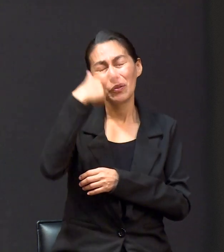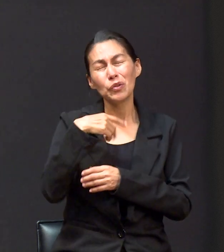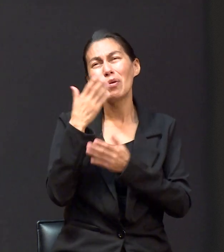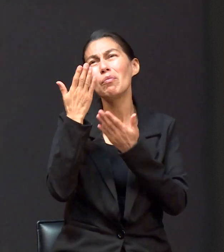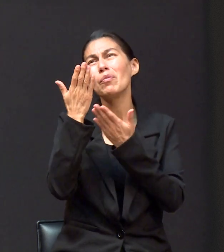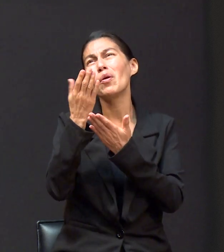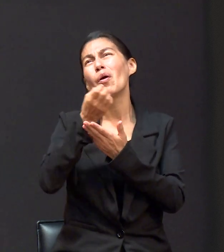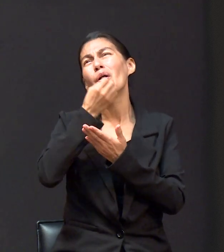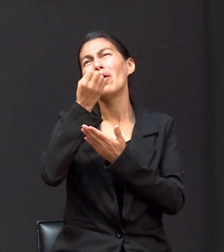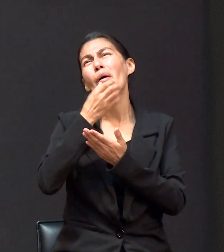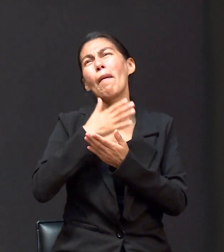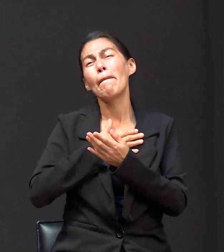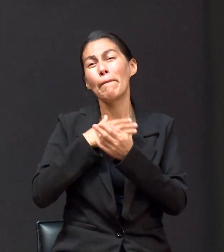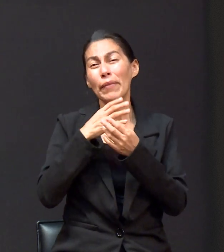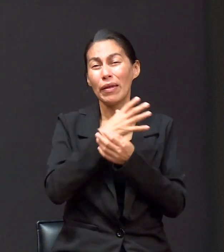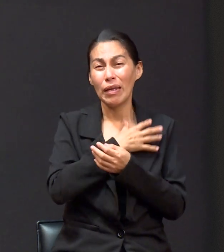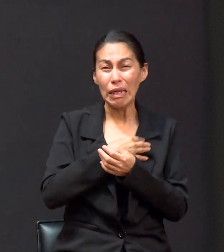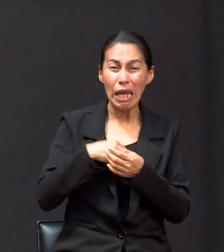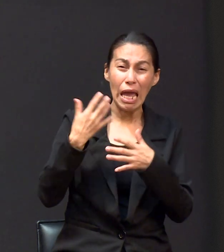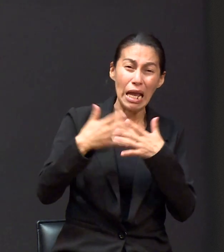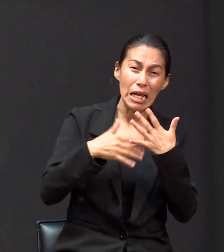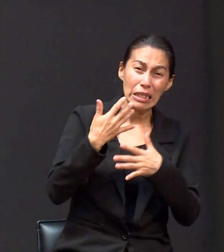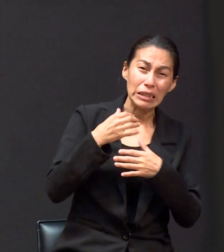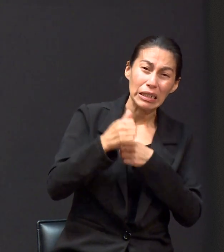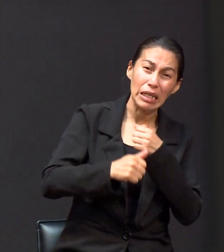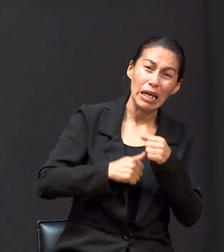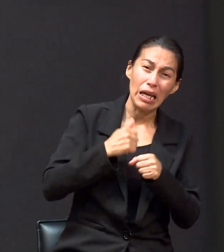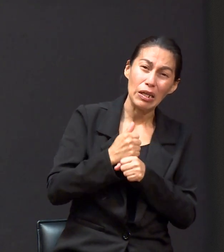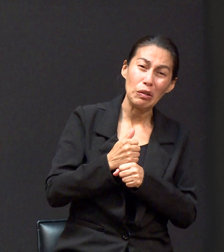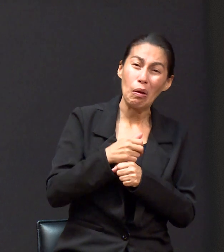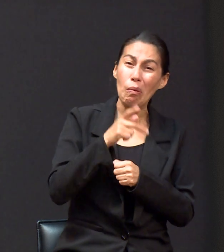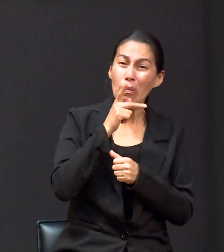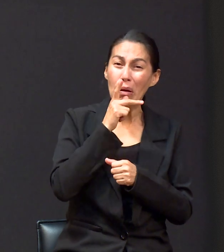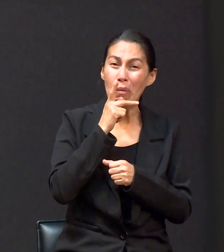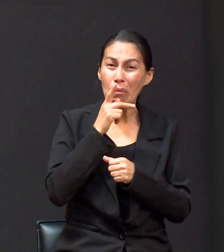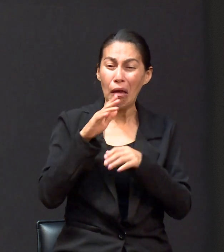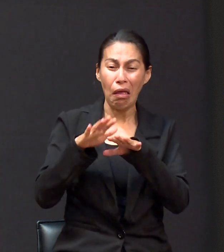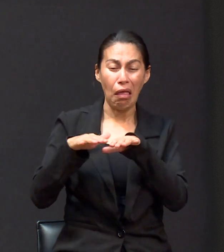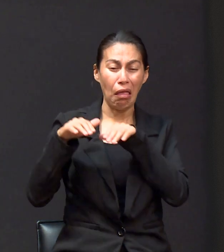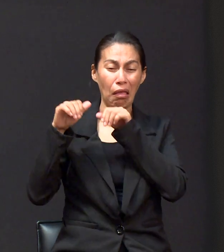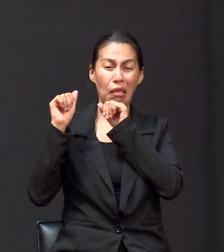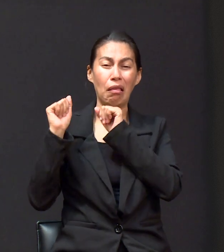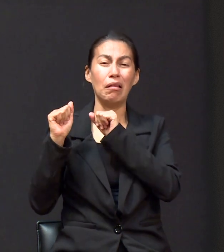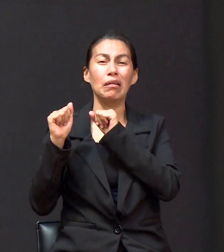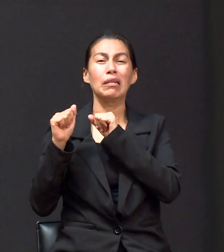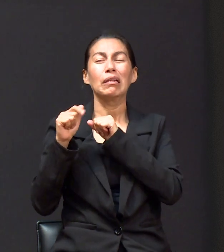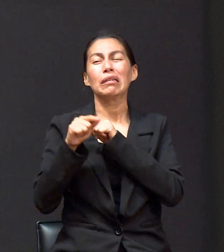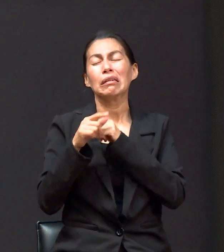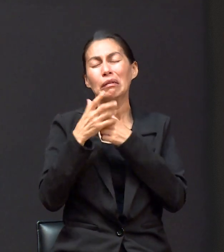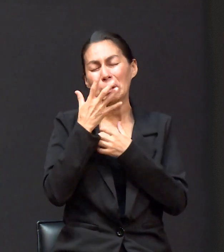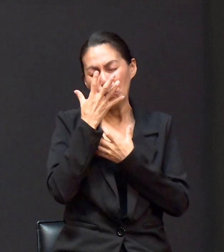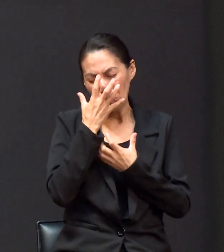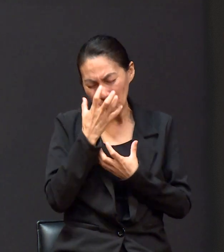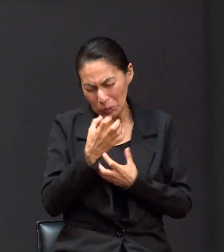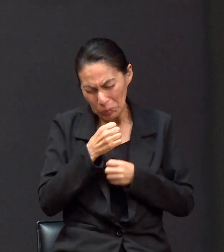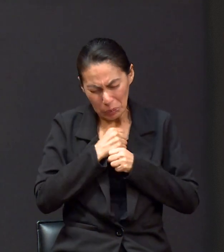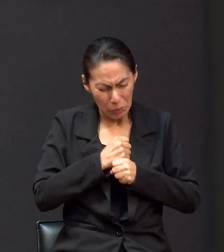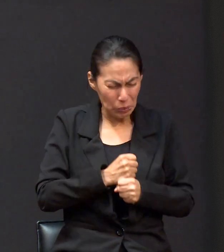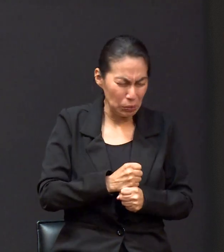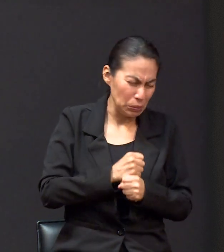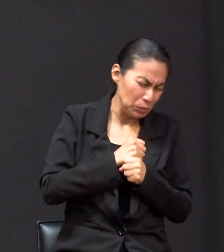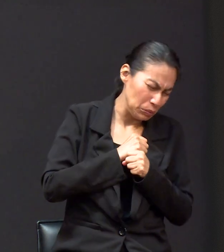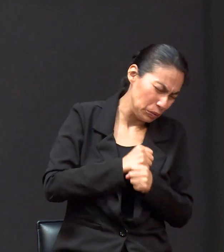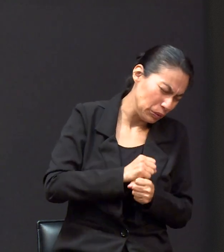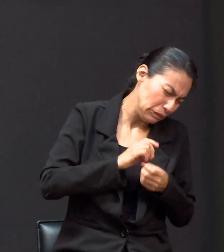mi hijita de 15 años. Está devastada por el abandono de su padre. Está